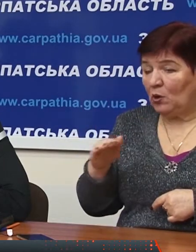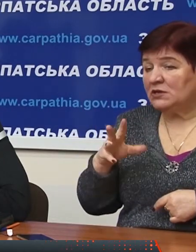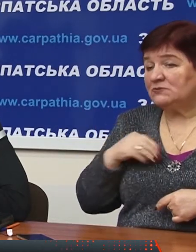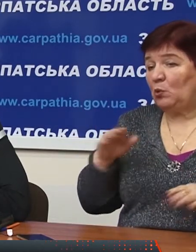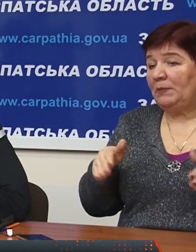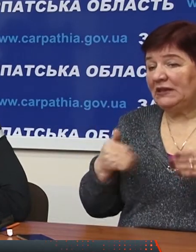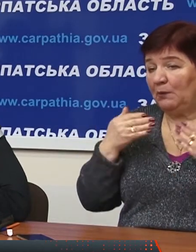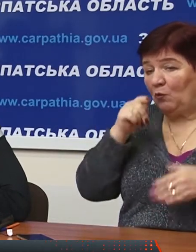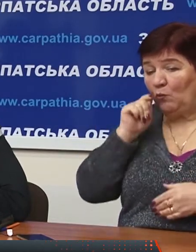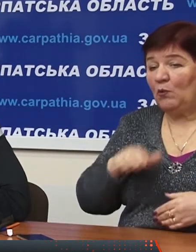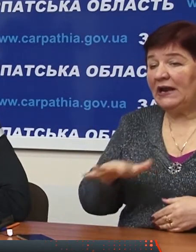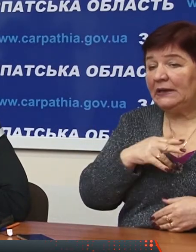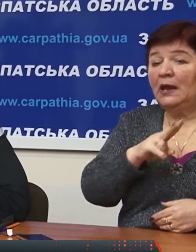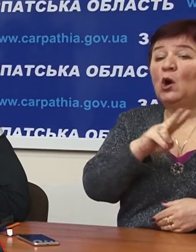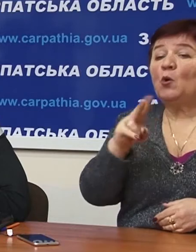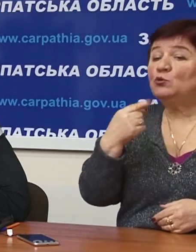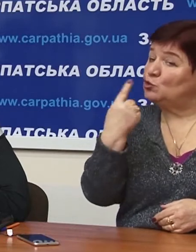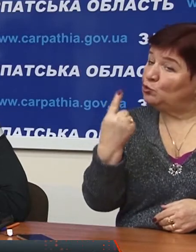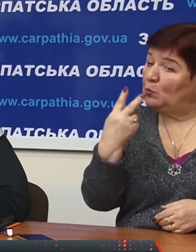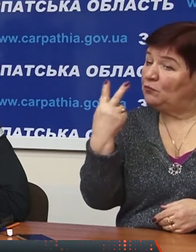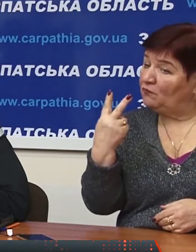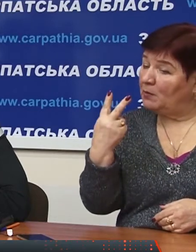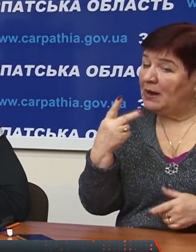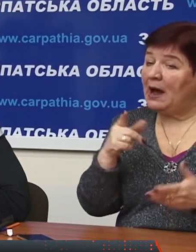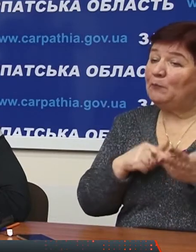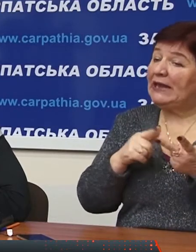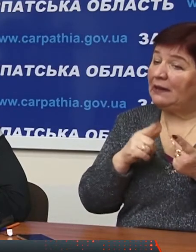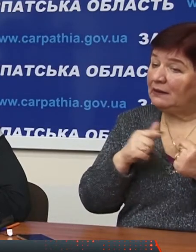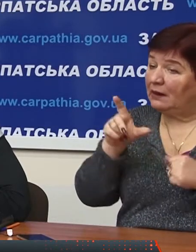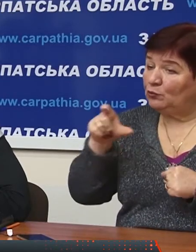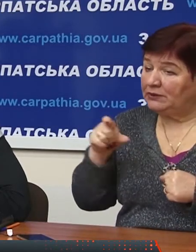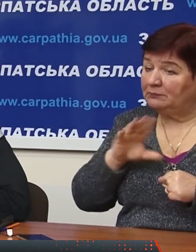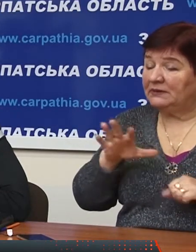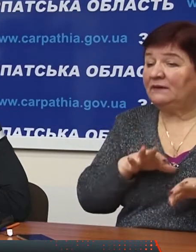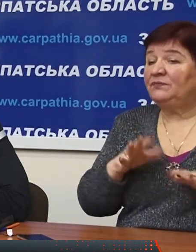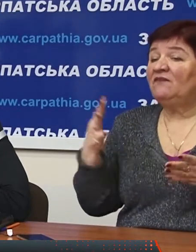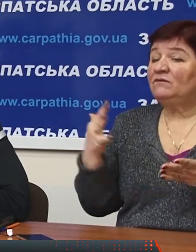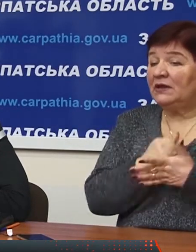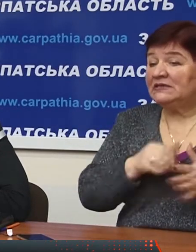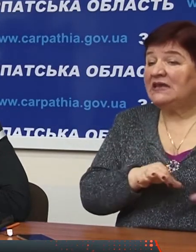підтримку України. І якщо комусь одному чи двом, чи декільком людям не вдається вивести